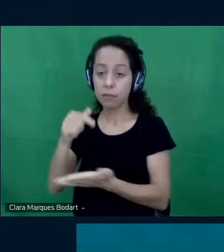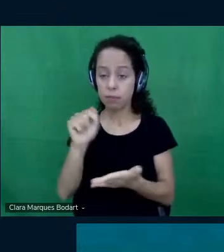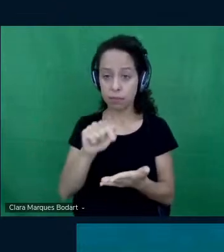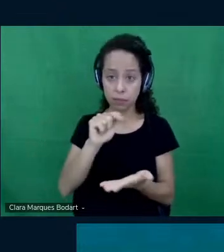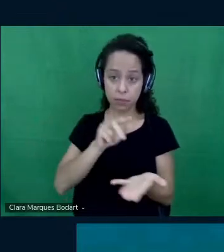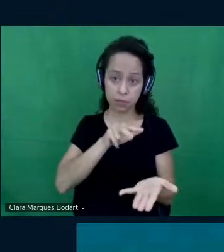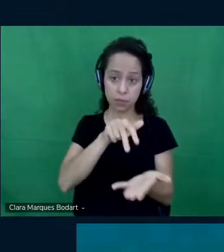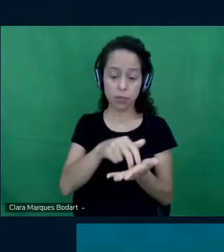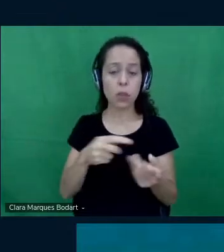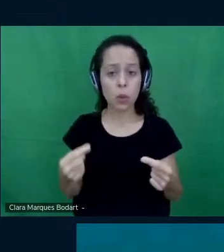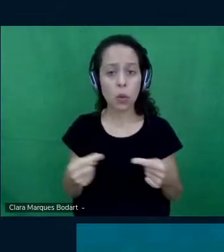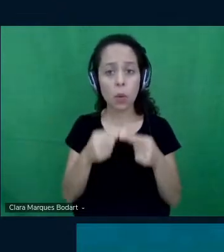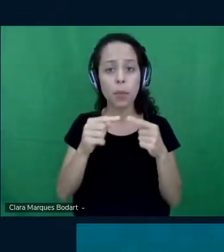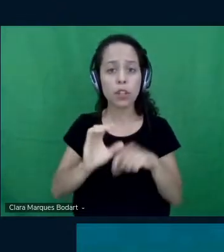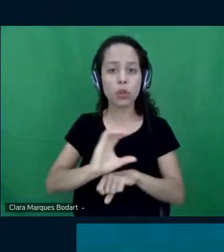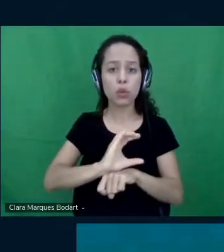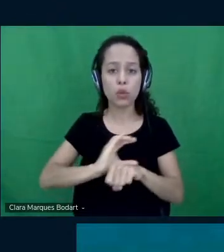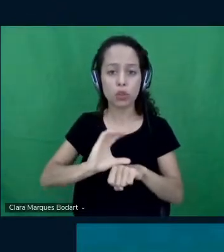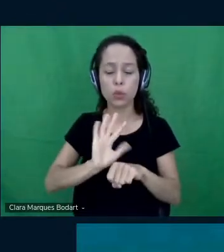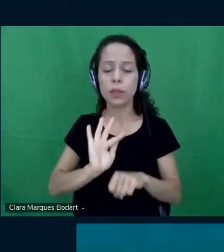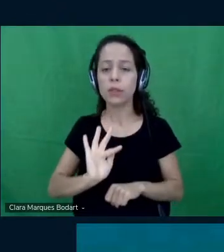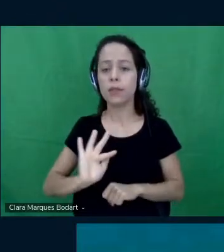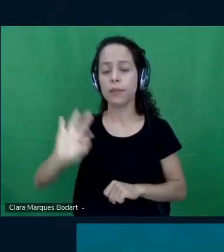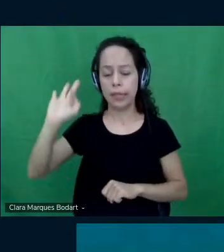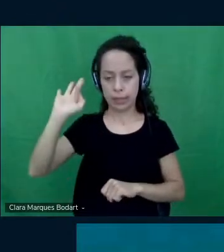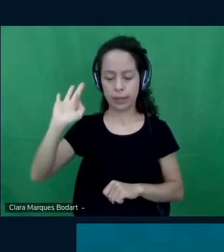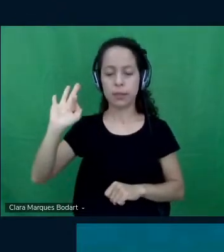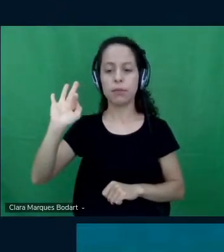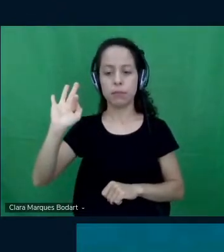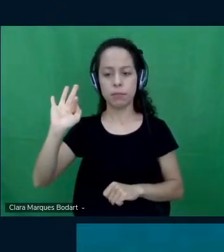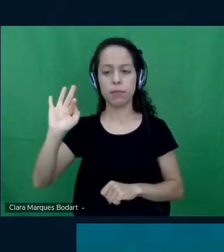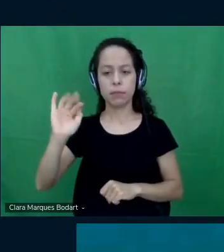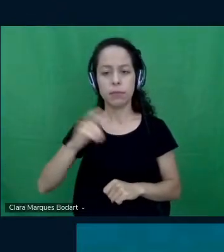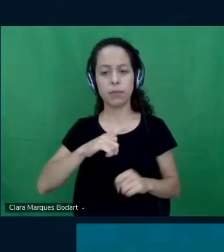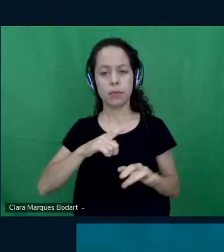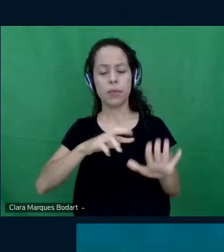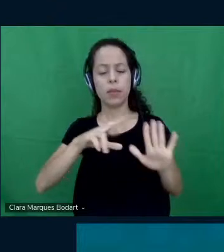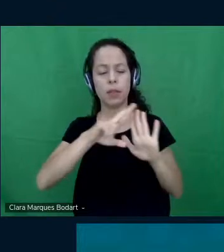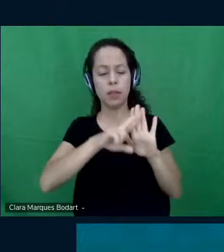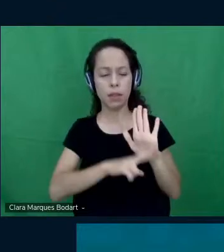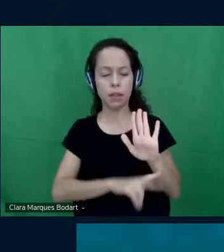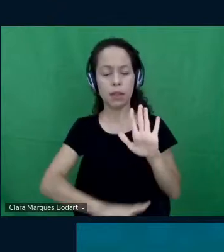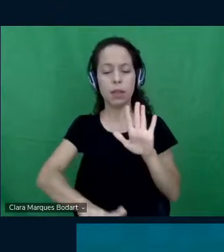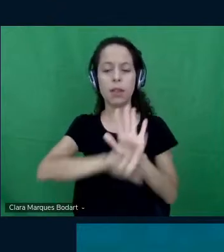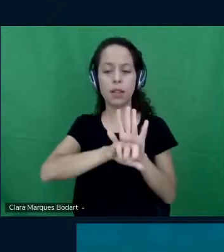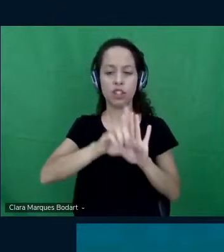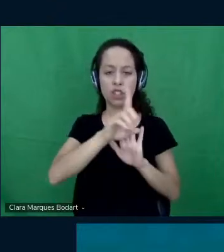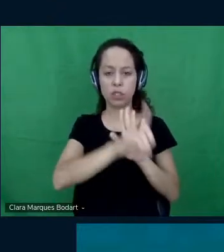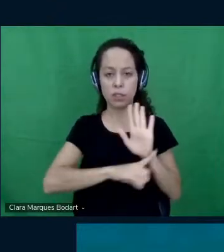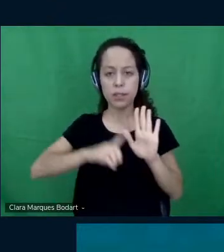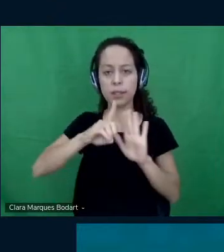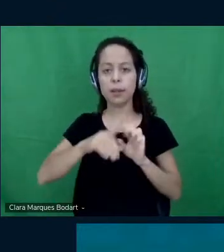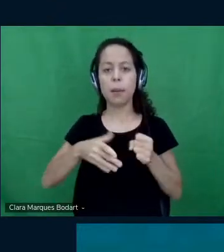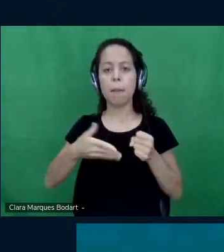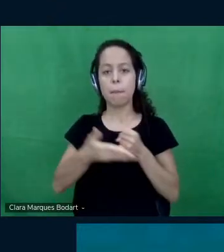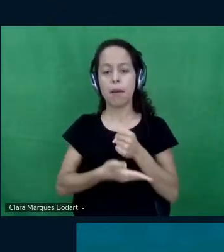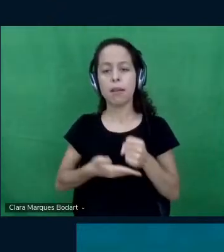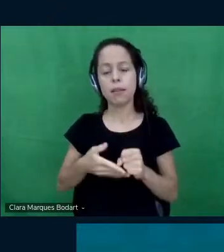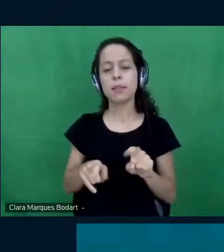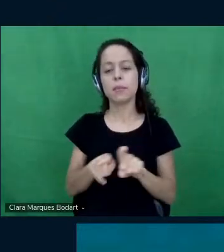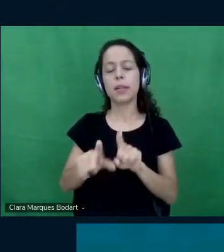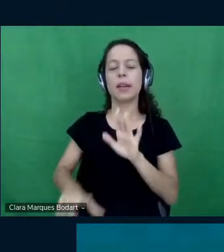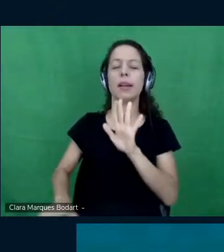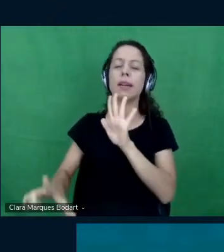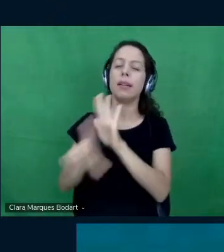forma da Constituição Federal e que vai impactar a Lei de Diretrizes e Bases e que vai impactar as redes estaduais na ampliação do acesso, a